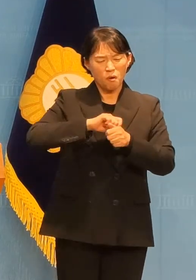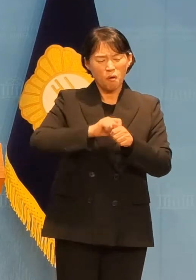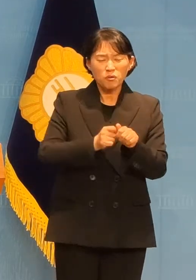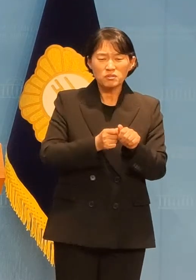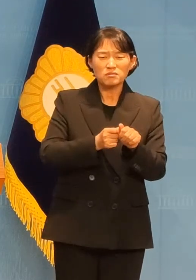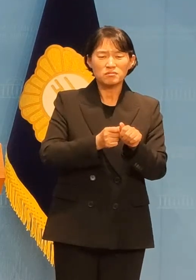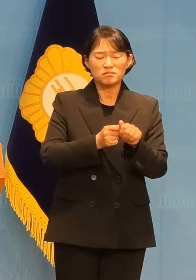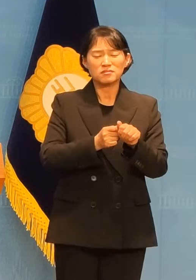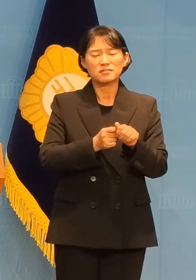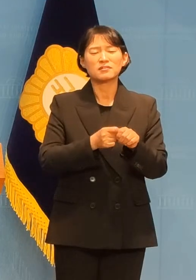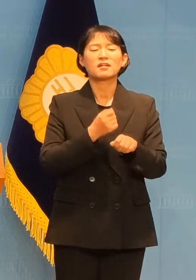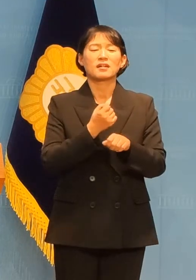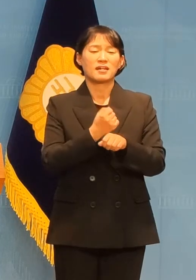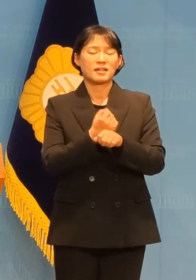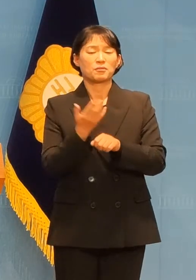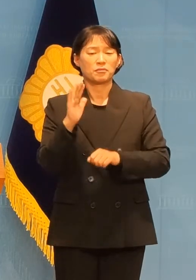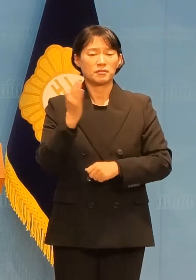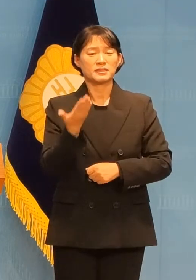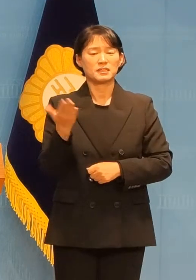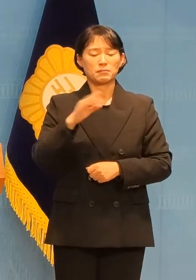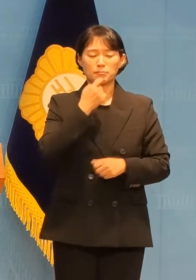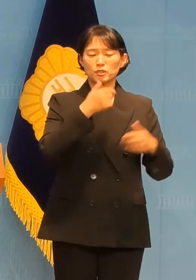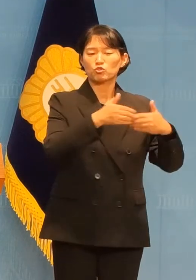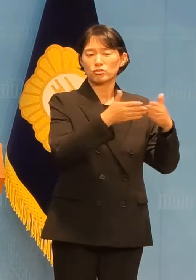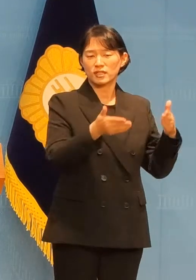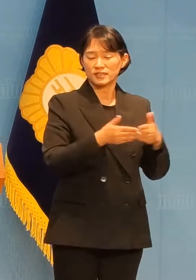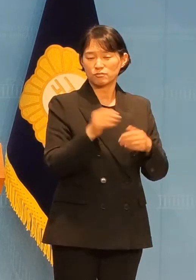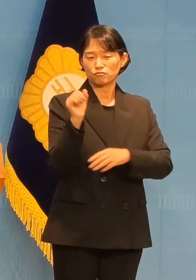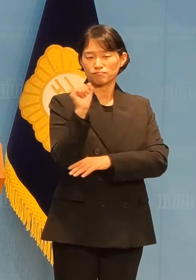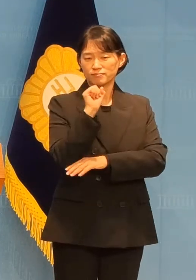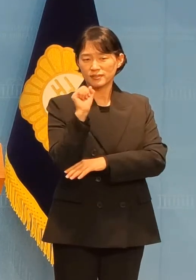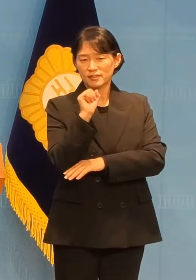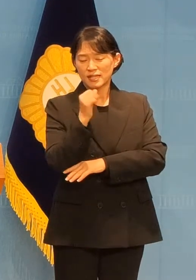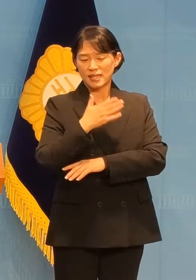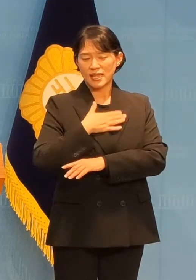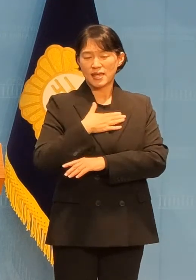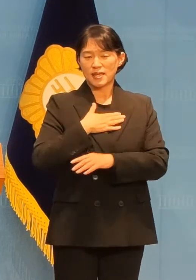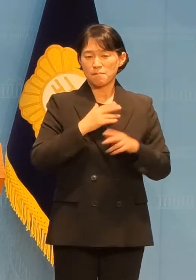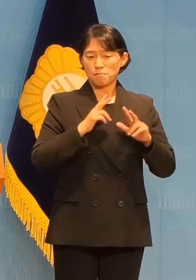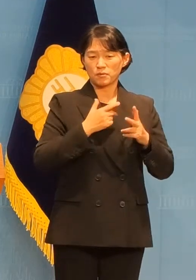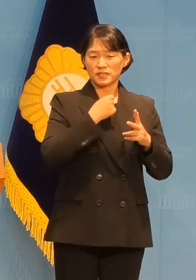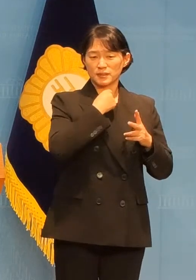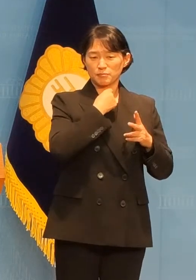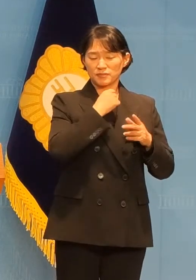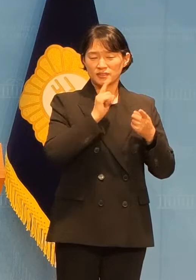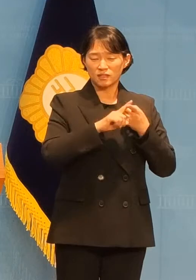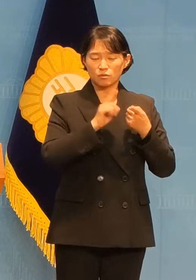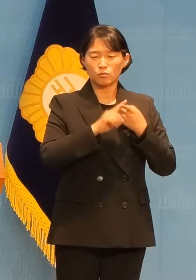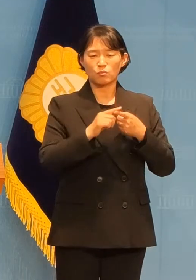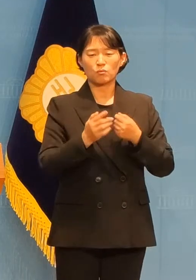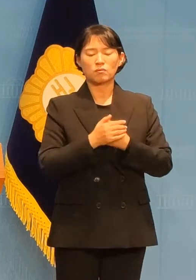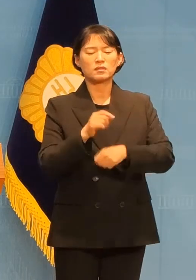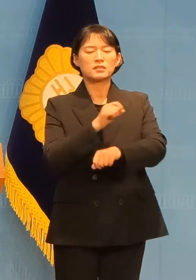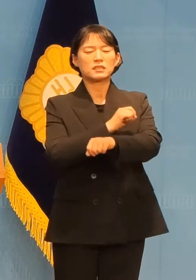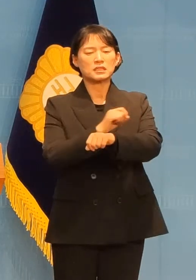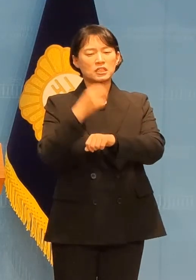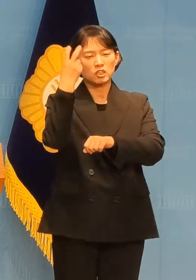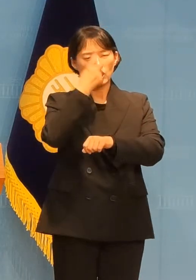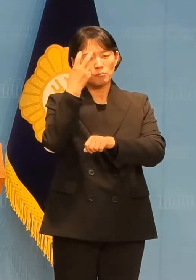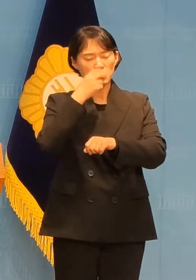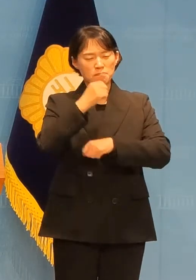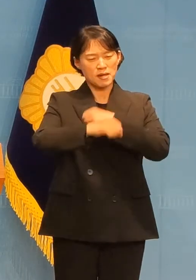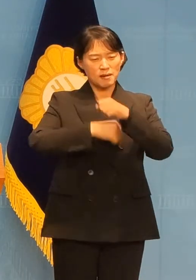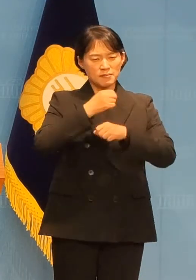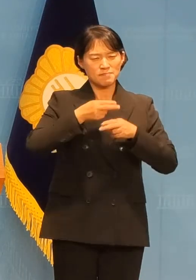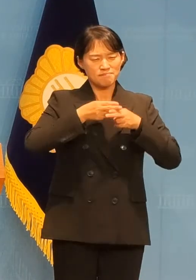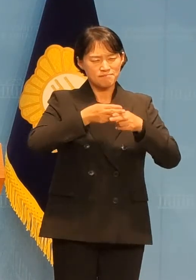특검 열차이지만 민주당은 운전대를 잡아 자신들이 원하는 방향대로 특검 열차를 운전하려